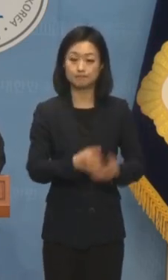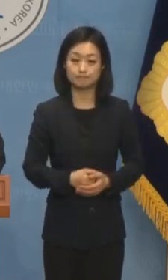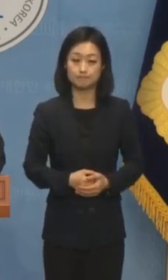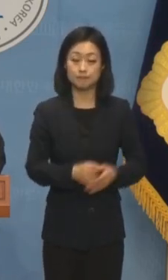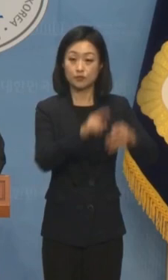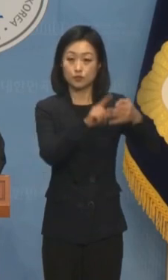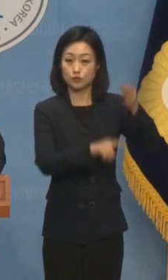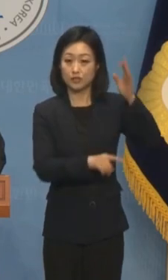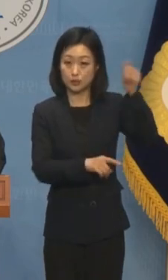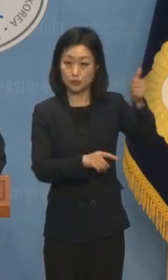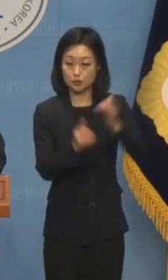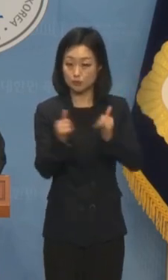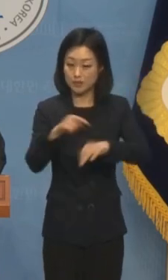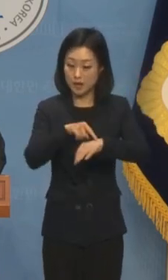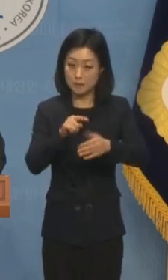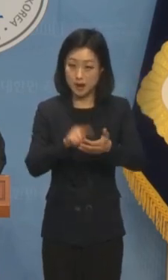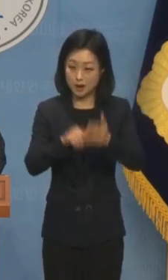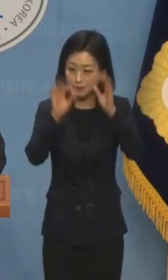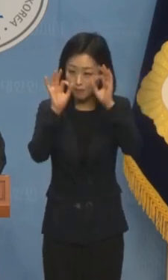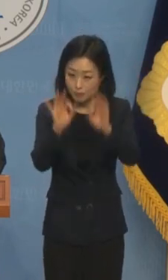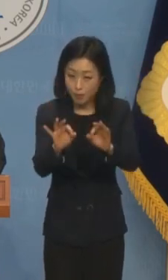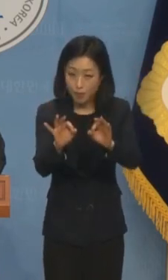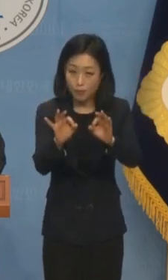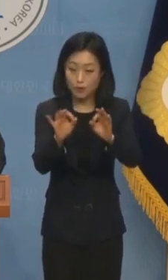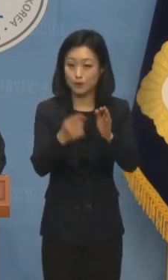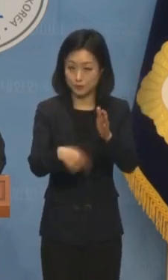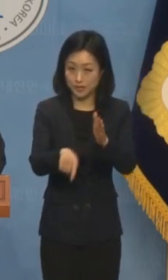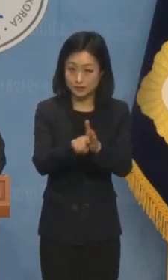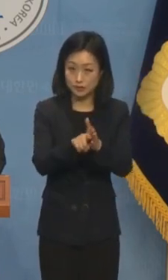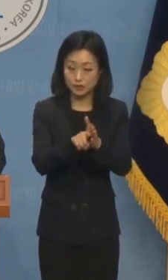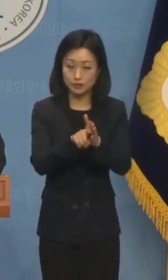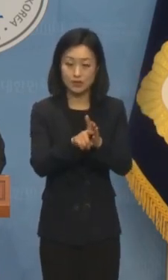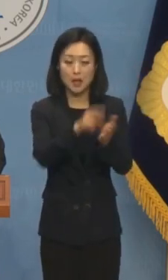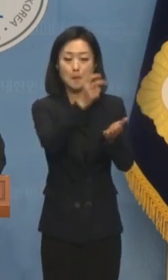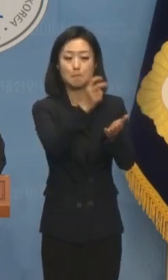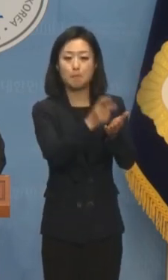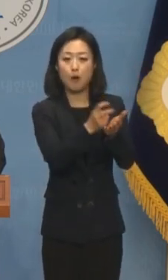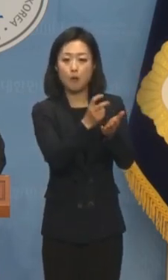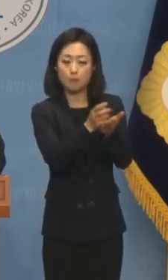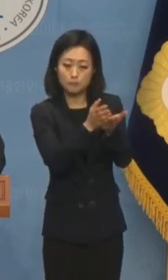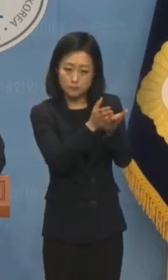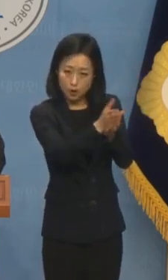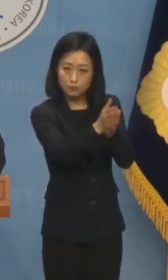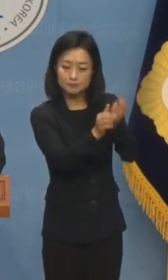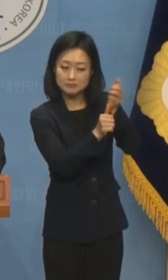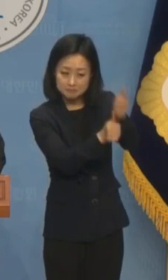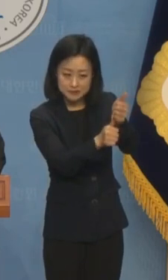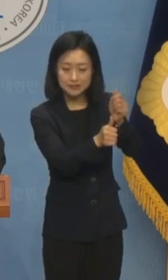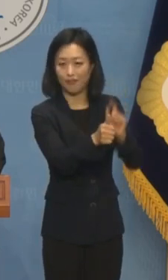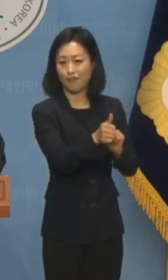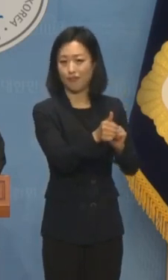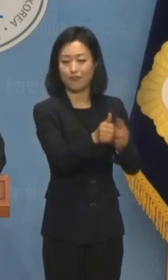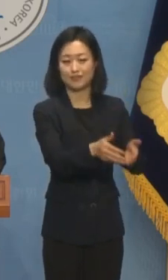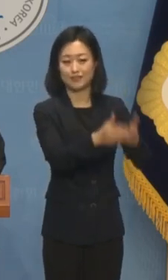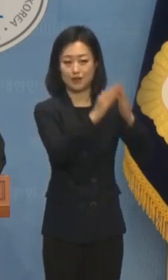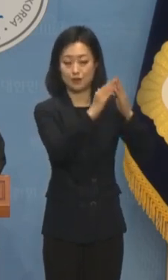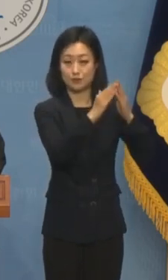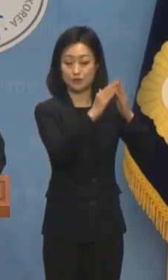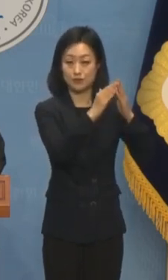대통령이 민심을 듣겠다며 법률수석비서관실 신설을 예고했습니다.